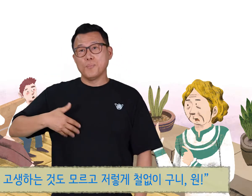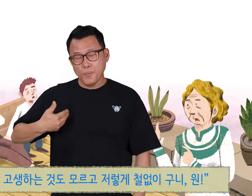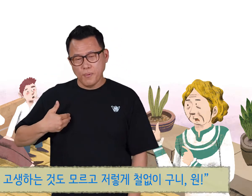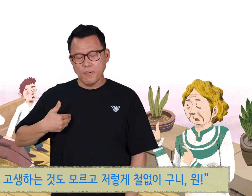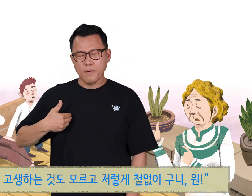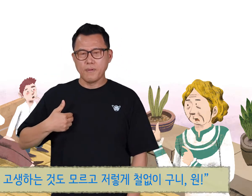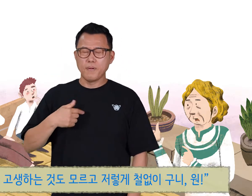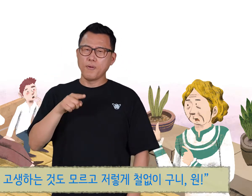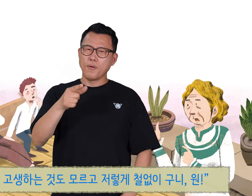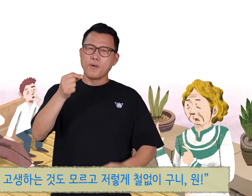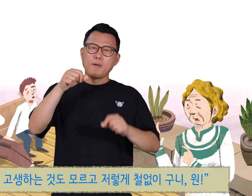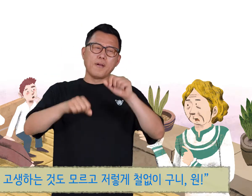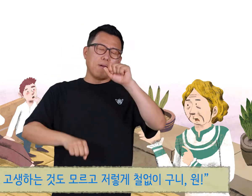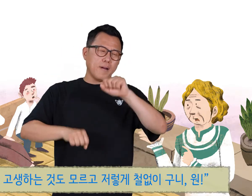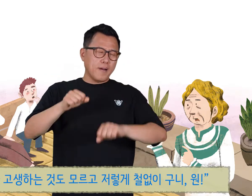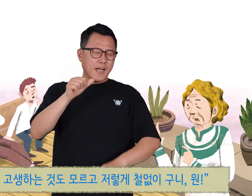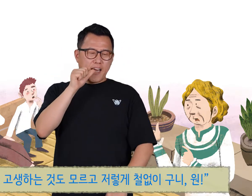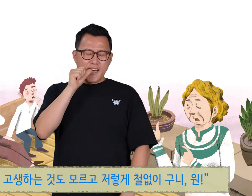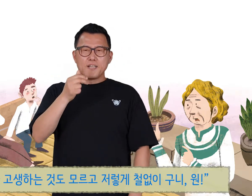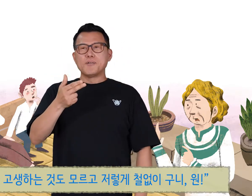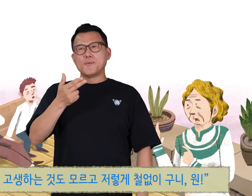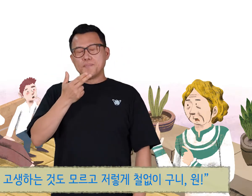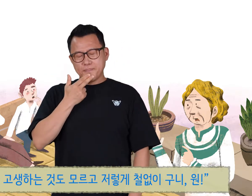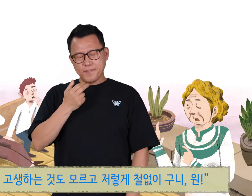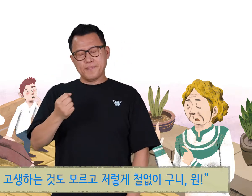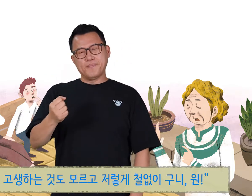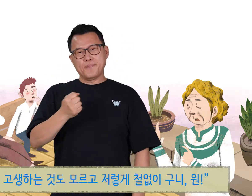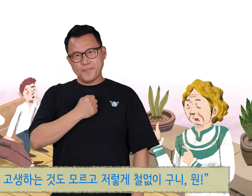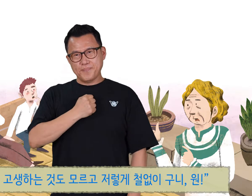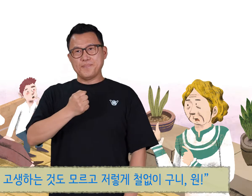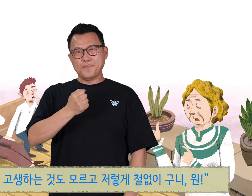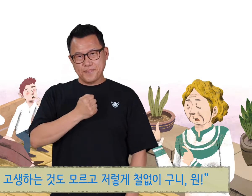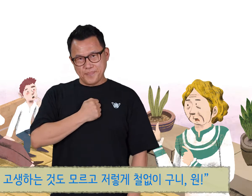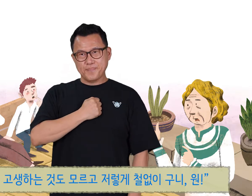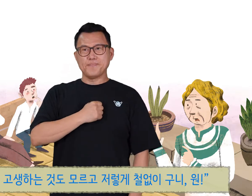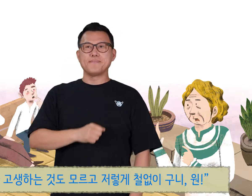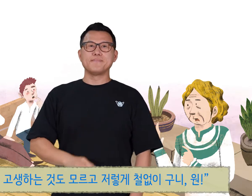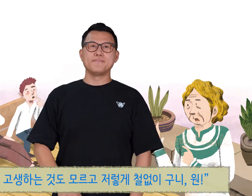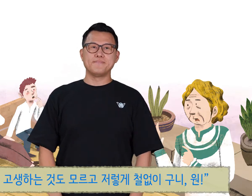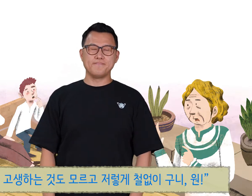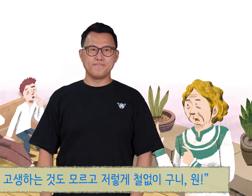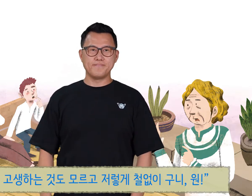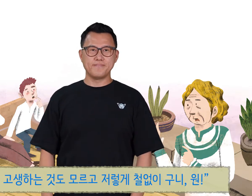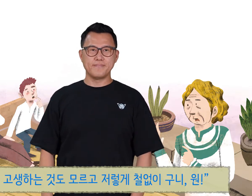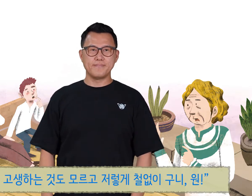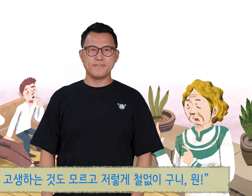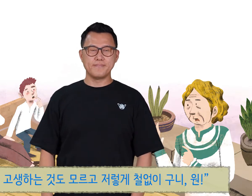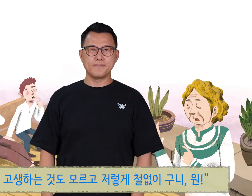어머니가 고생하는 것도 모르고 저렇게 철없이구니 원.